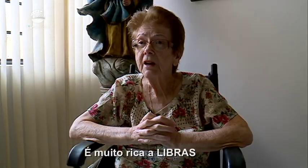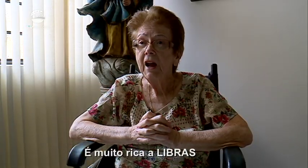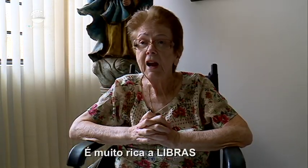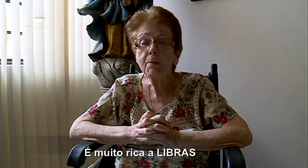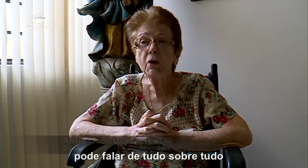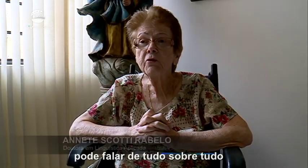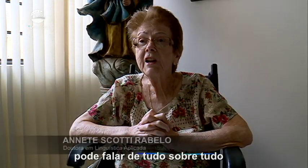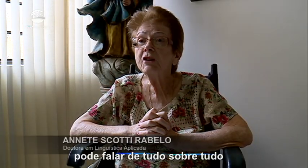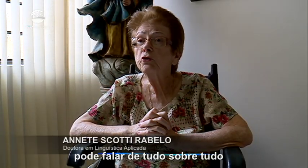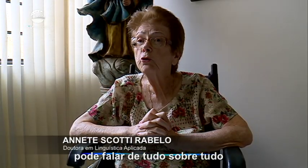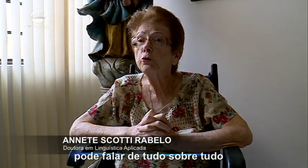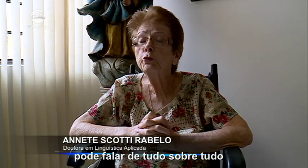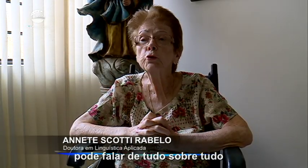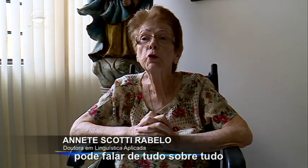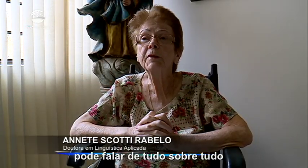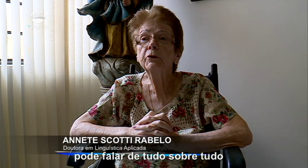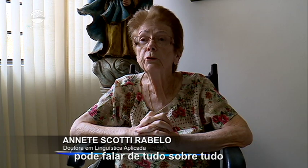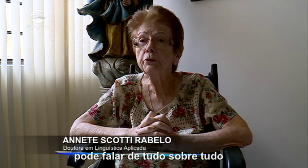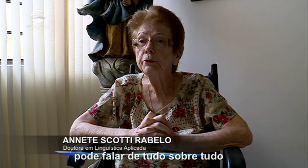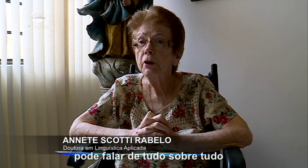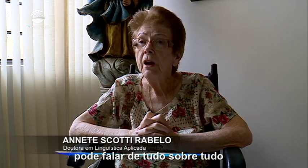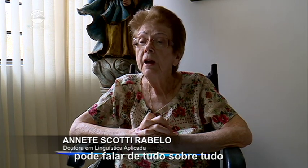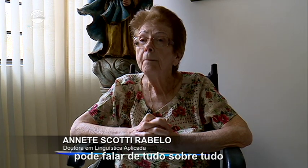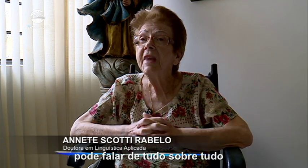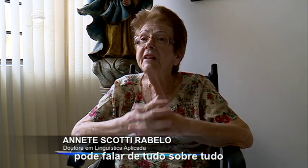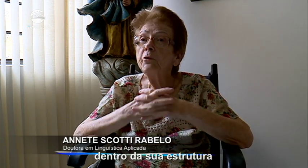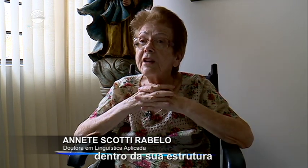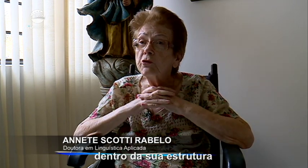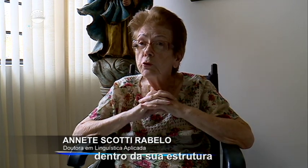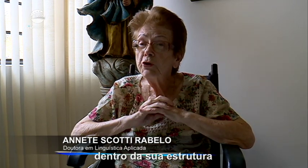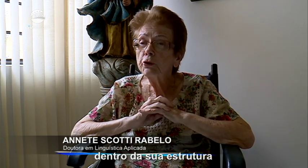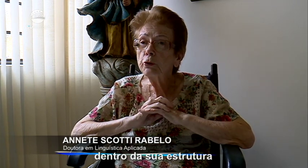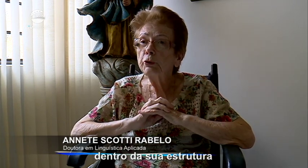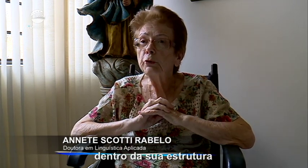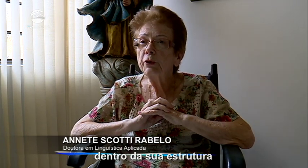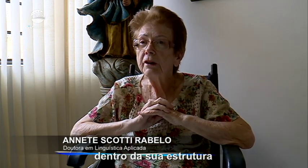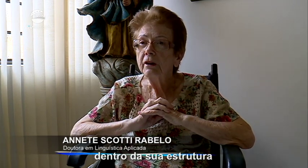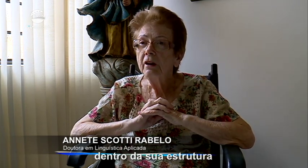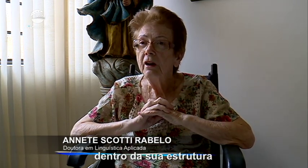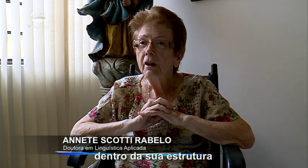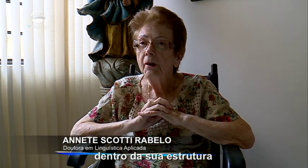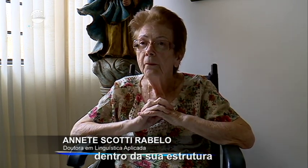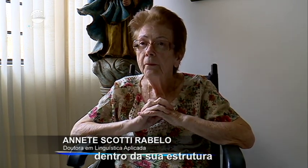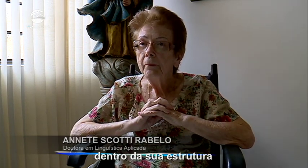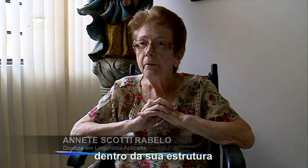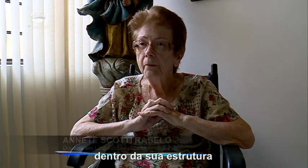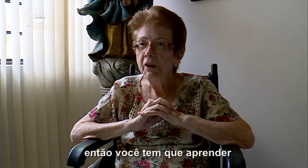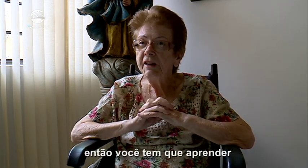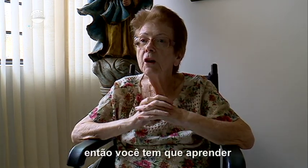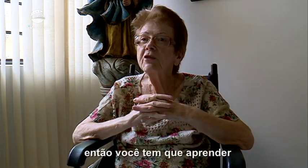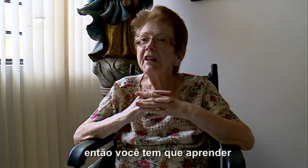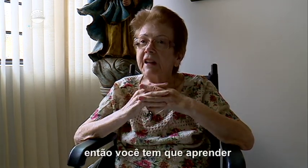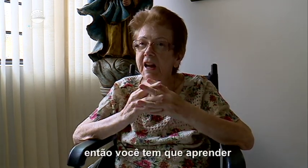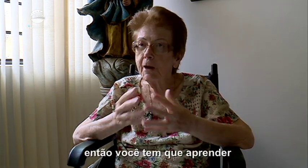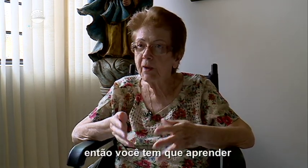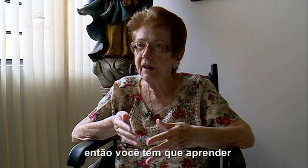Ela pode falar de tudo, sobre tudo, dentro da sua estrutura. Então você tem que